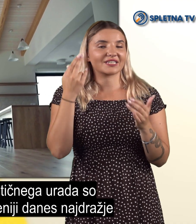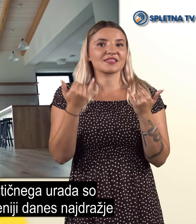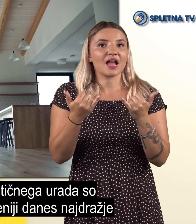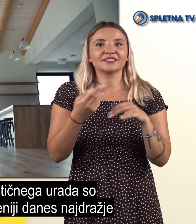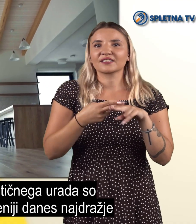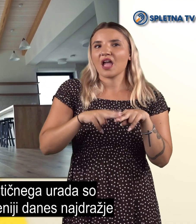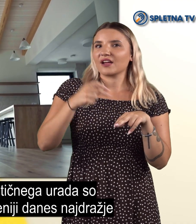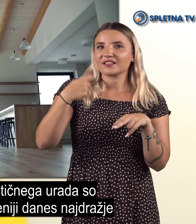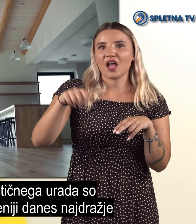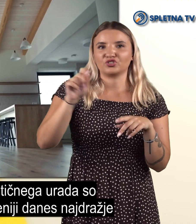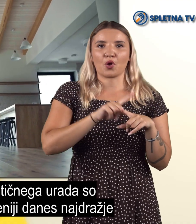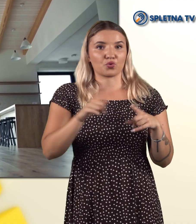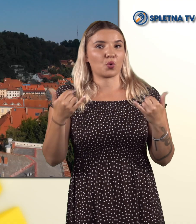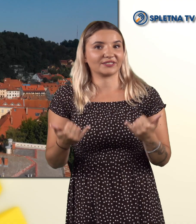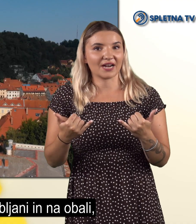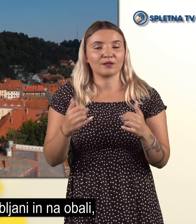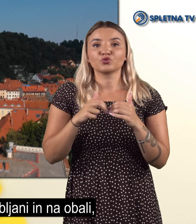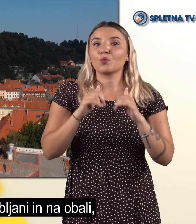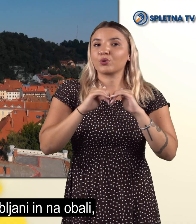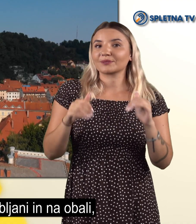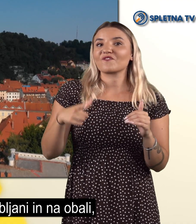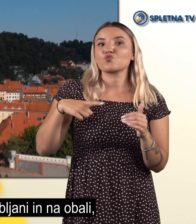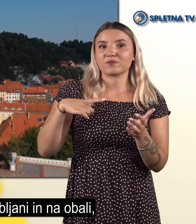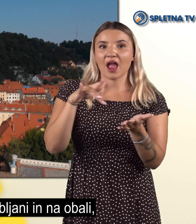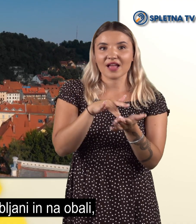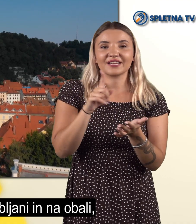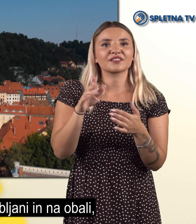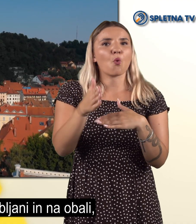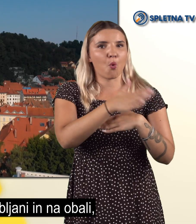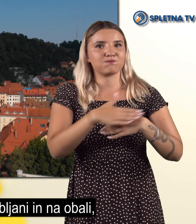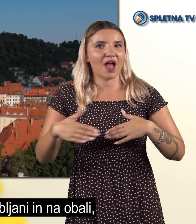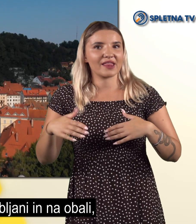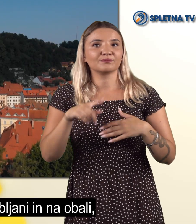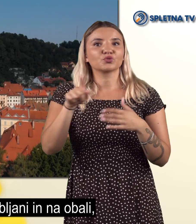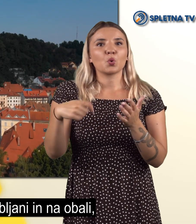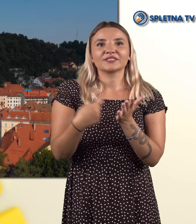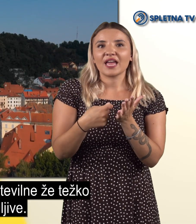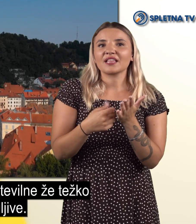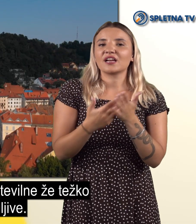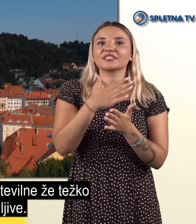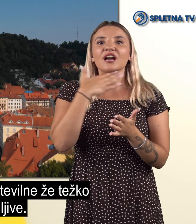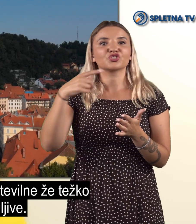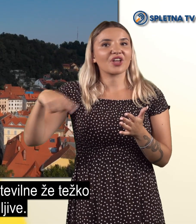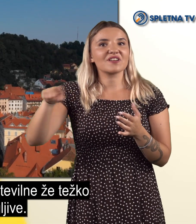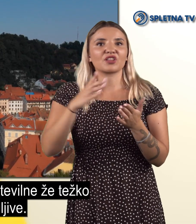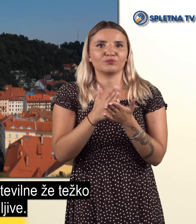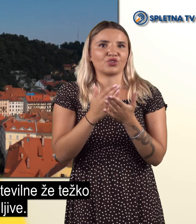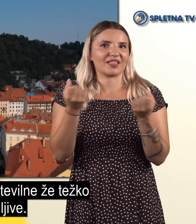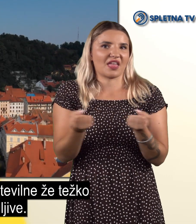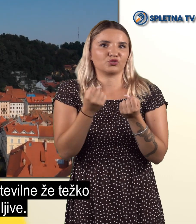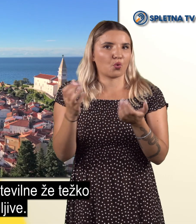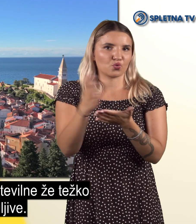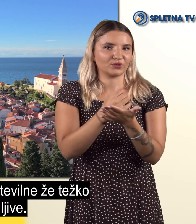v Sloveniji danes najdražje doslej, zlasti v Ljubljani in na Obali, kjer so cene za številne že